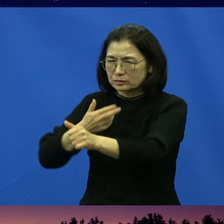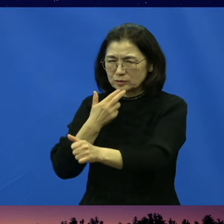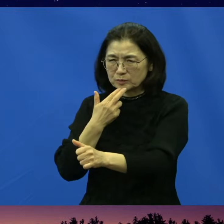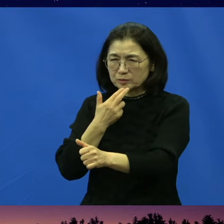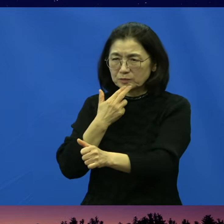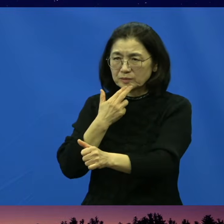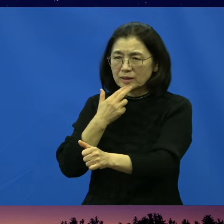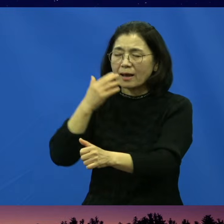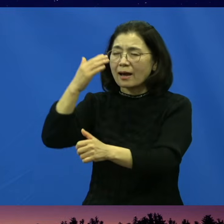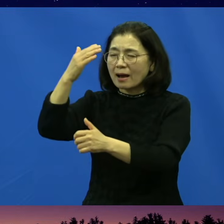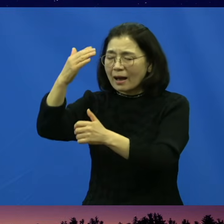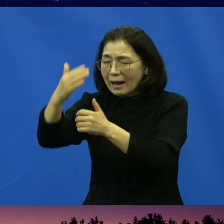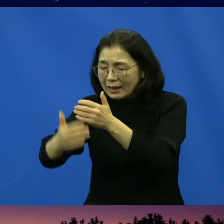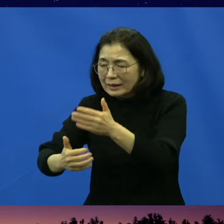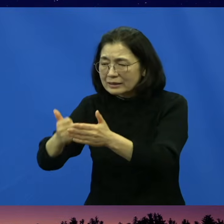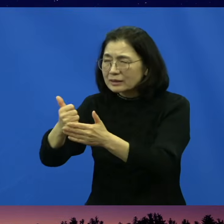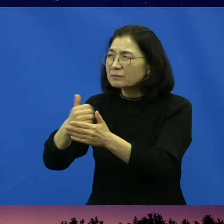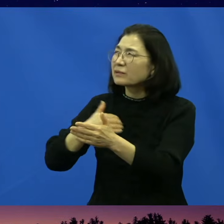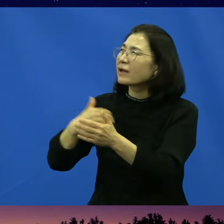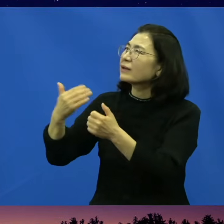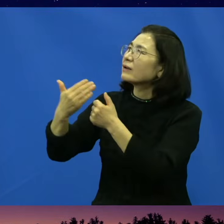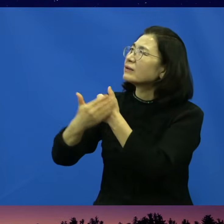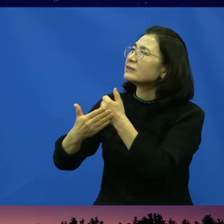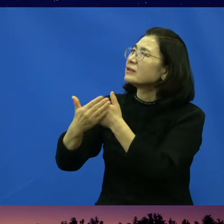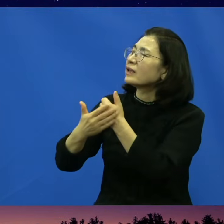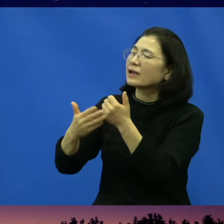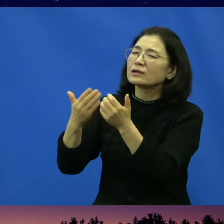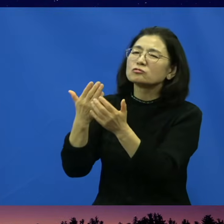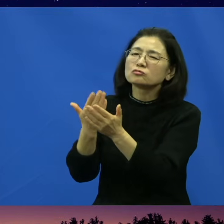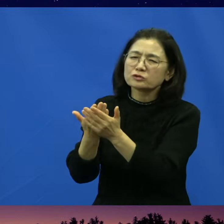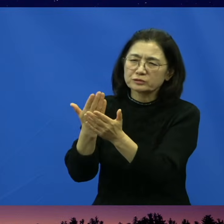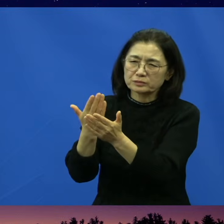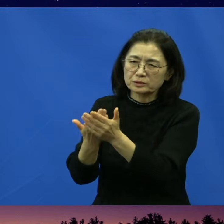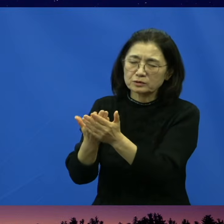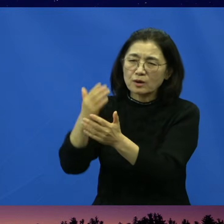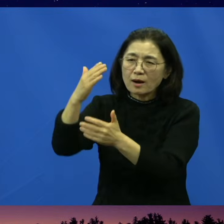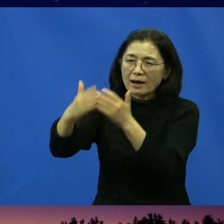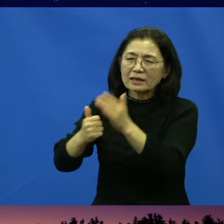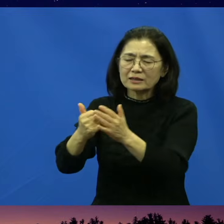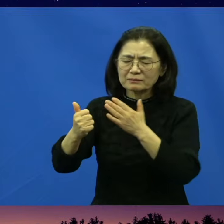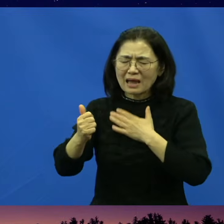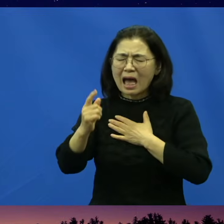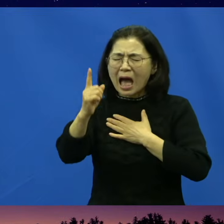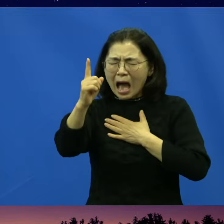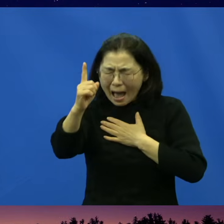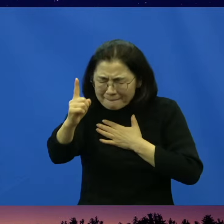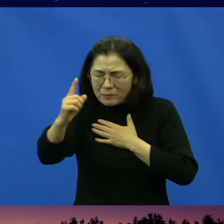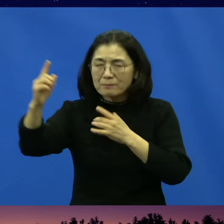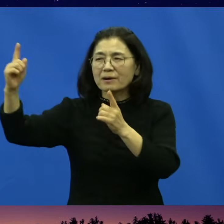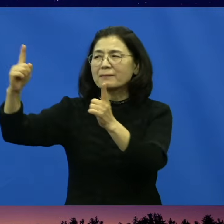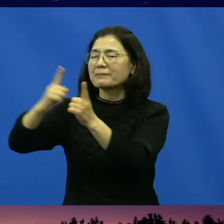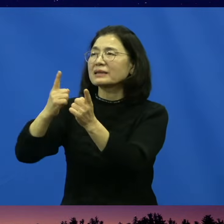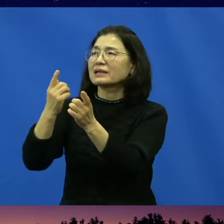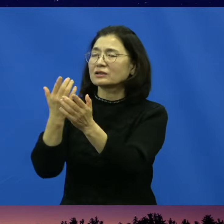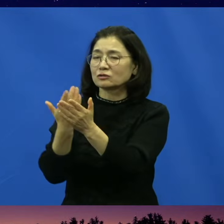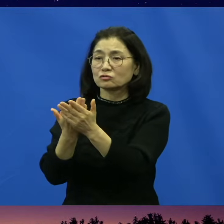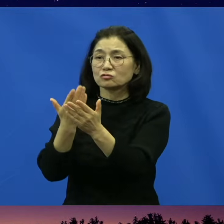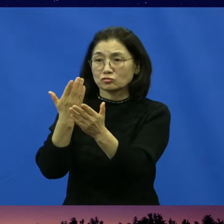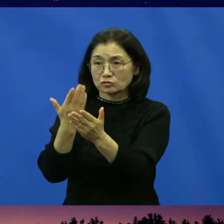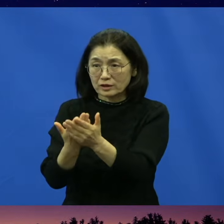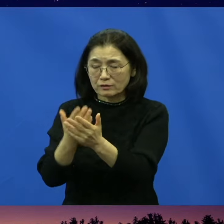주시길, 하나님 나 한 번만 만나 주시기를, 한 번만 주님께서 나를 뜨겁게